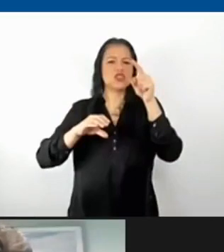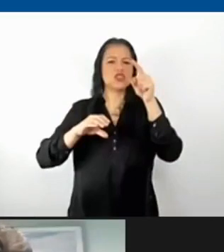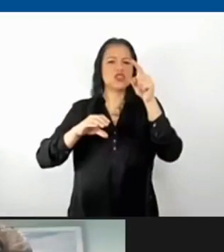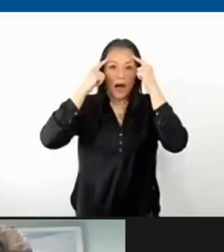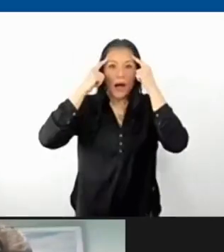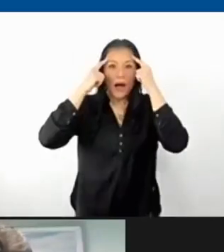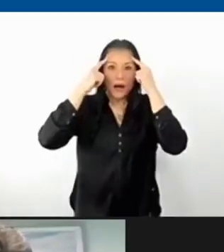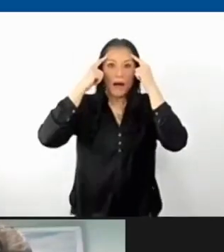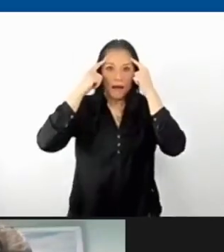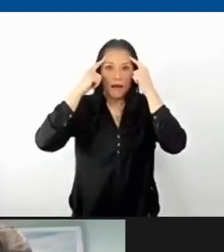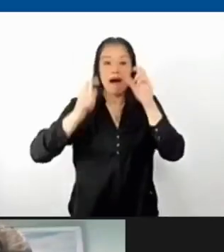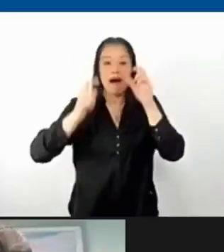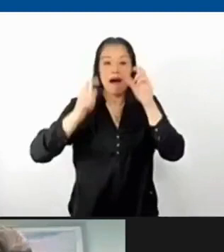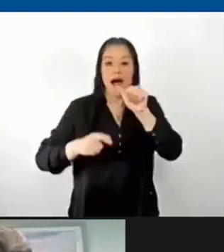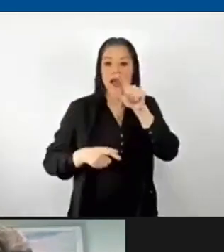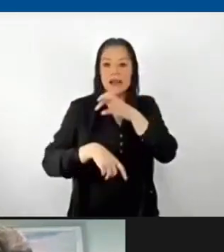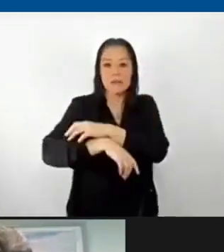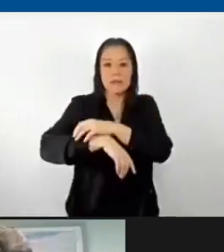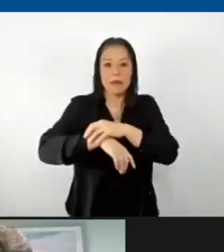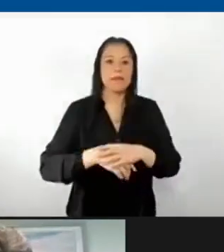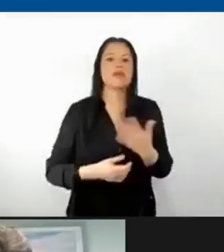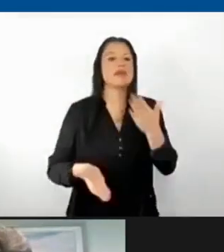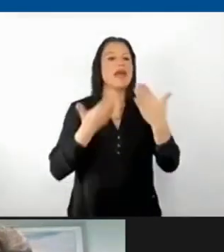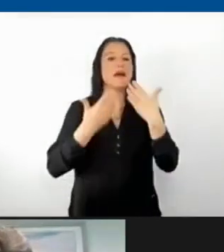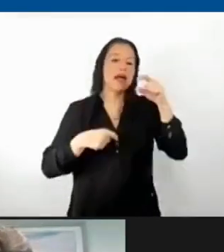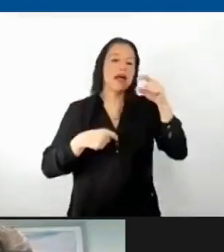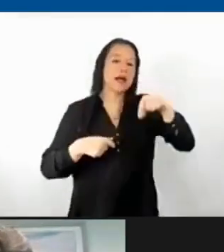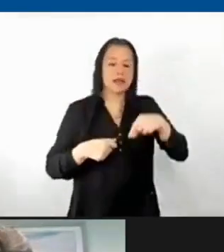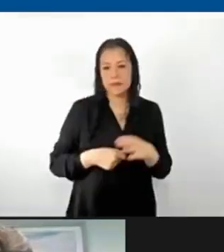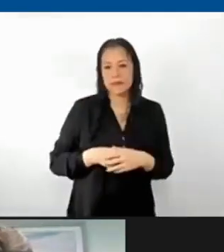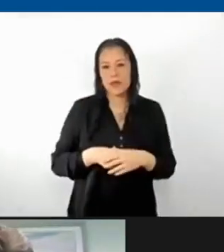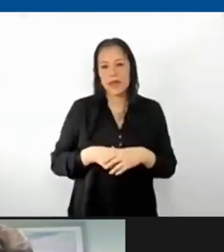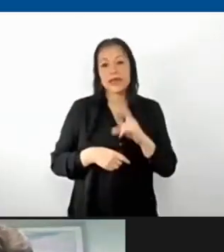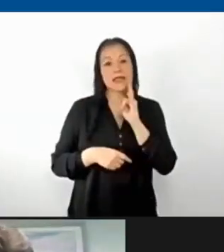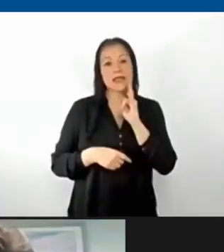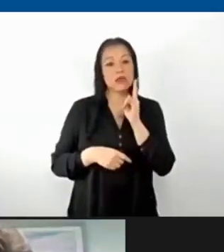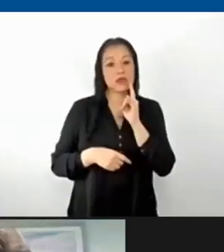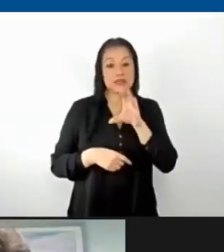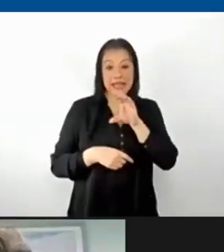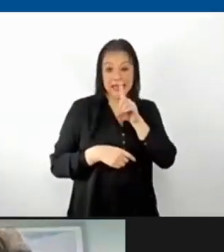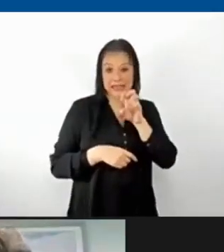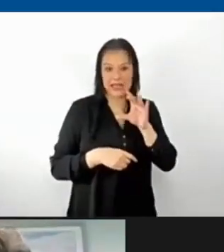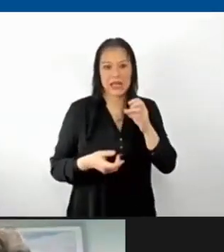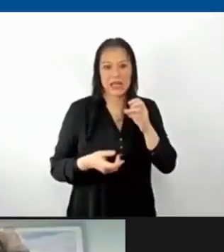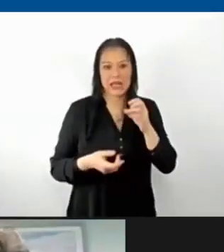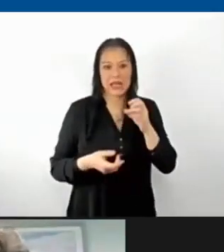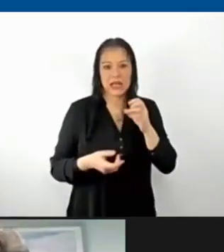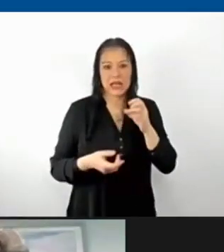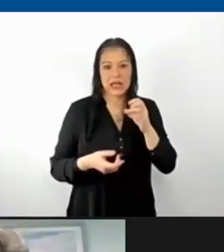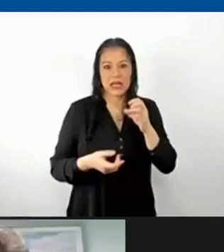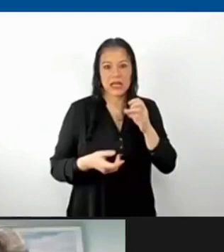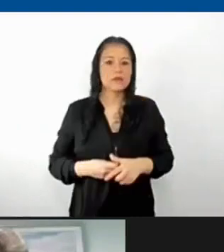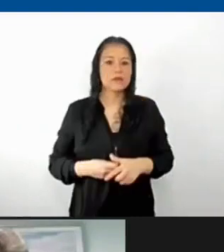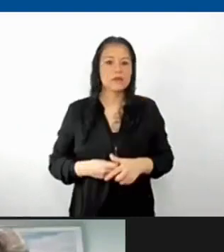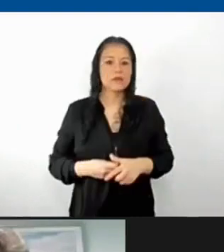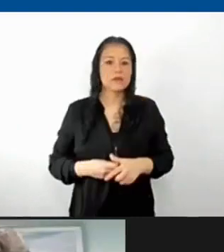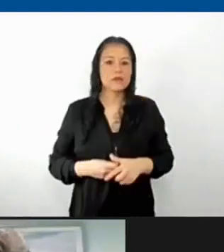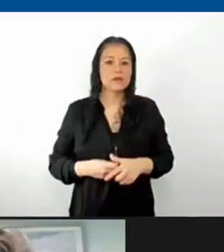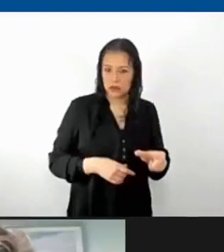que dice aquí en Estados Unidos los CDC? Los CDC aquí en Estados Unidos dicen que una